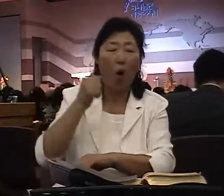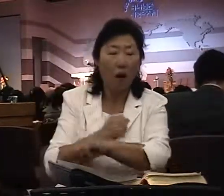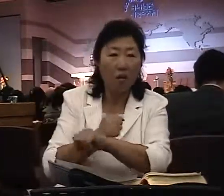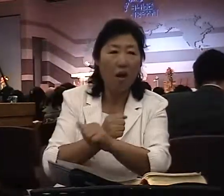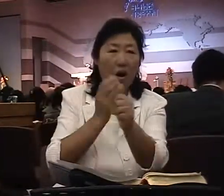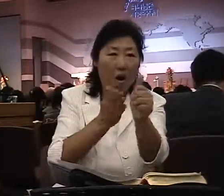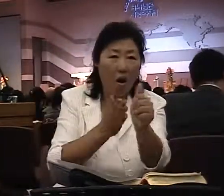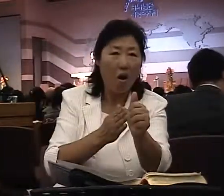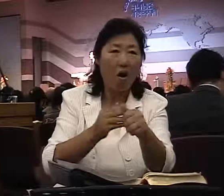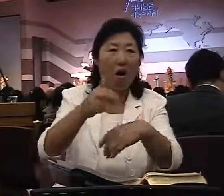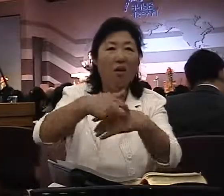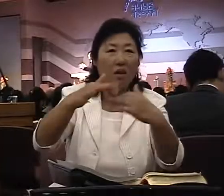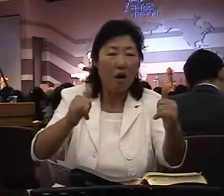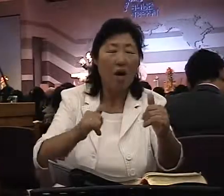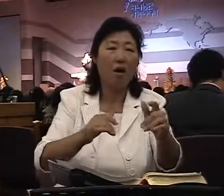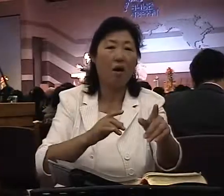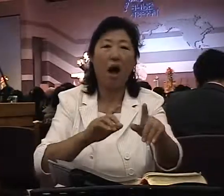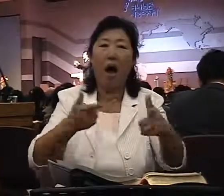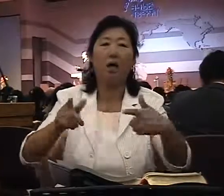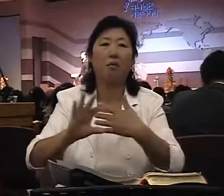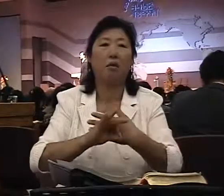하면 죽습니다. 말하는 게 의사의 도리죠.